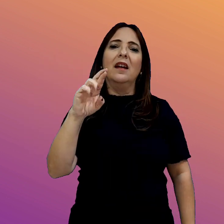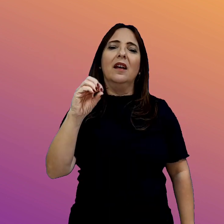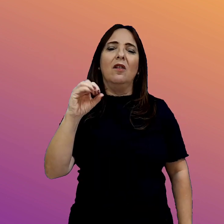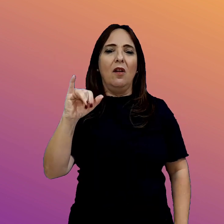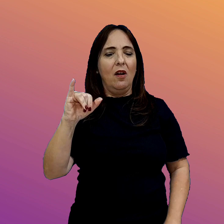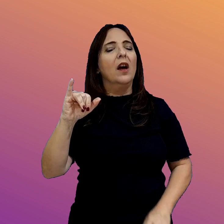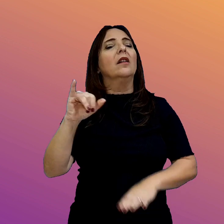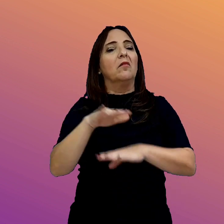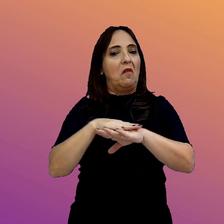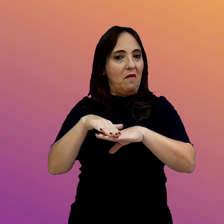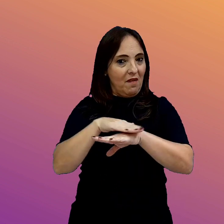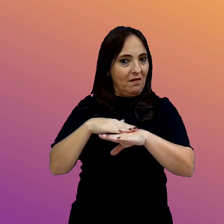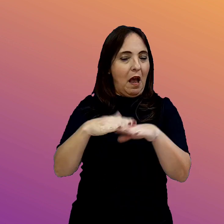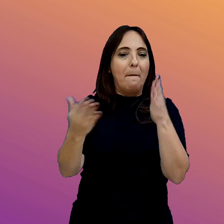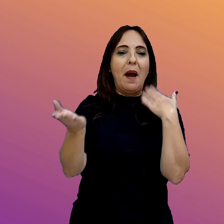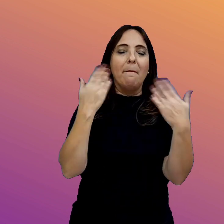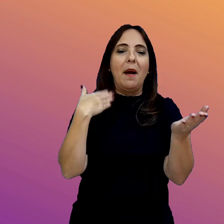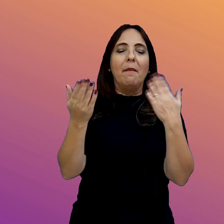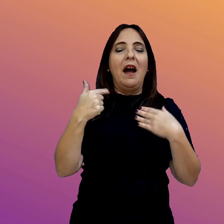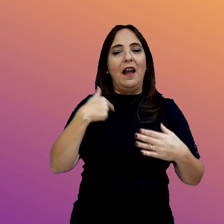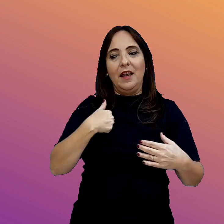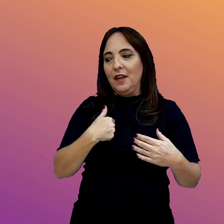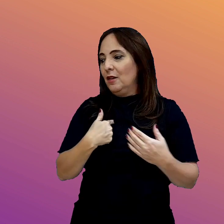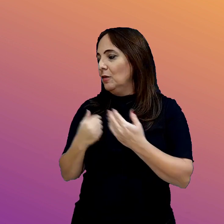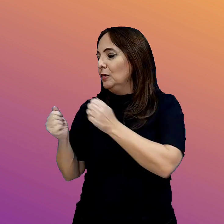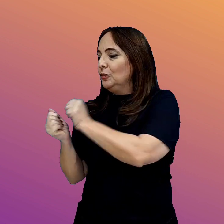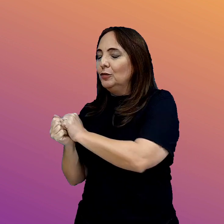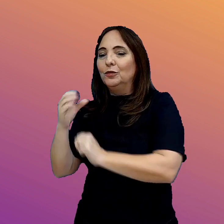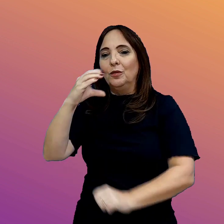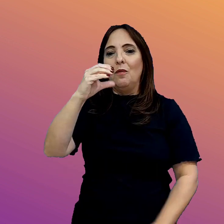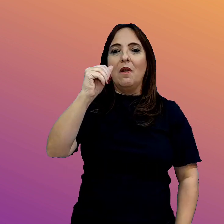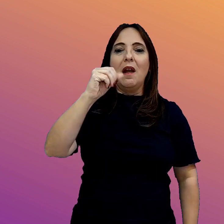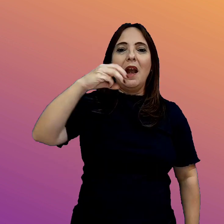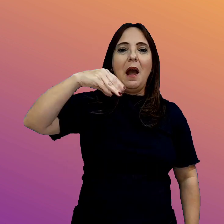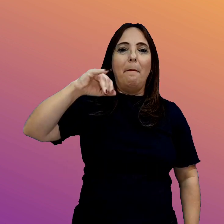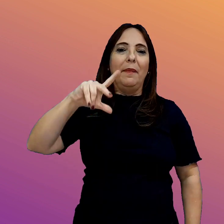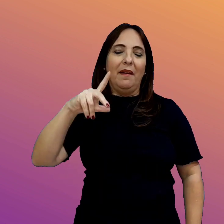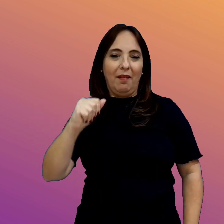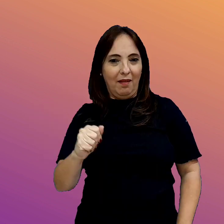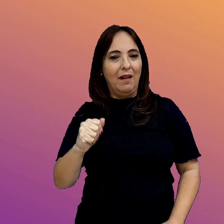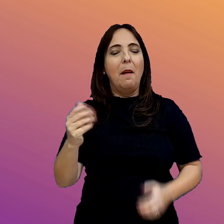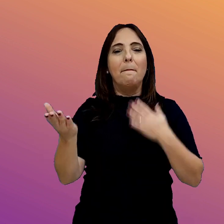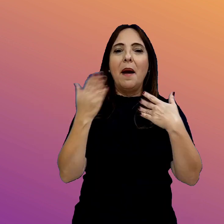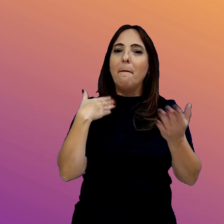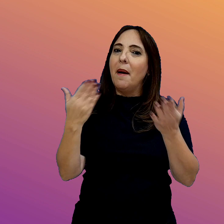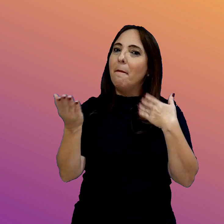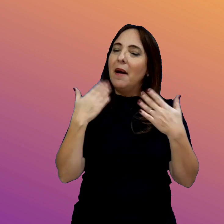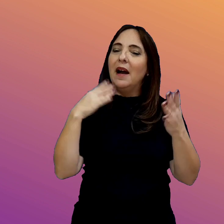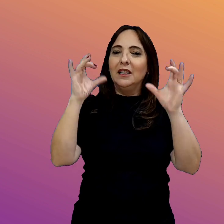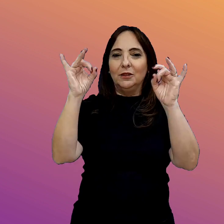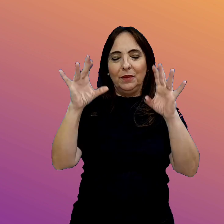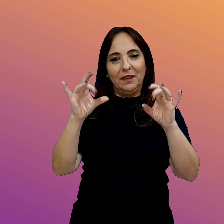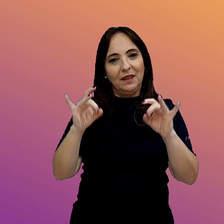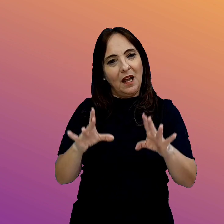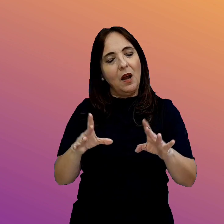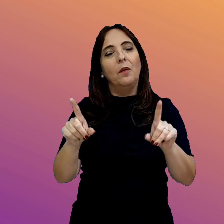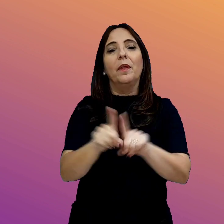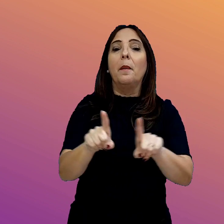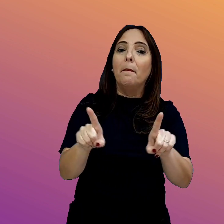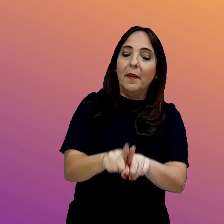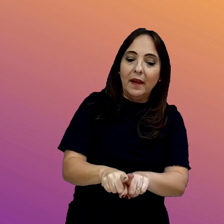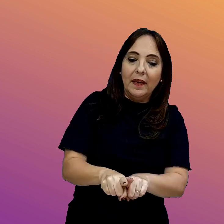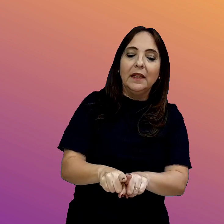tia Camila vamos estar batendo um papo bem especial sobre isso. A gente espera vocês. Vamos ter, na